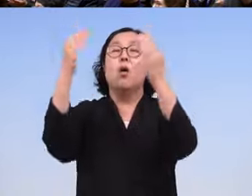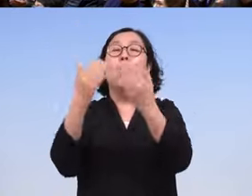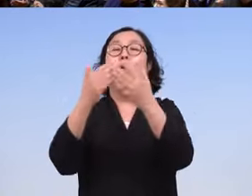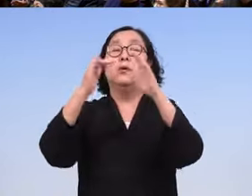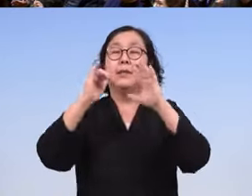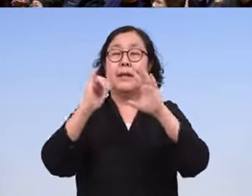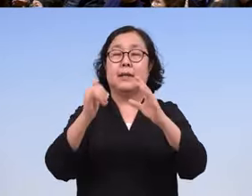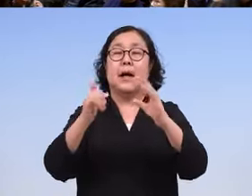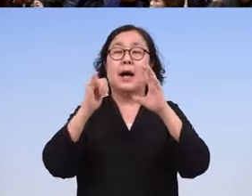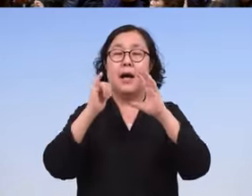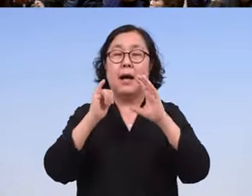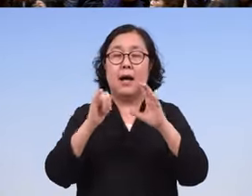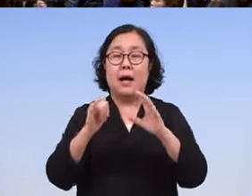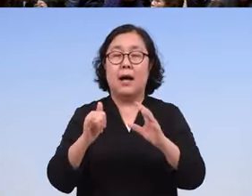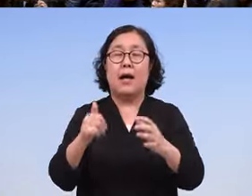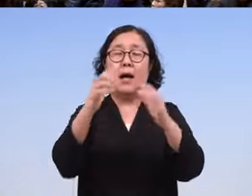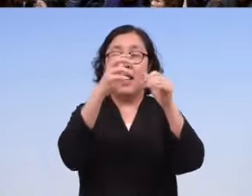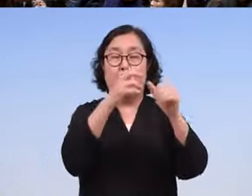온 세상